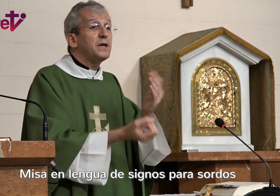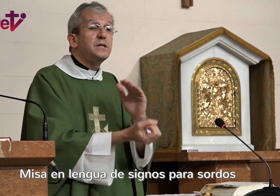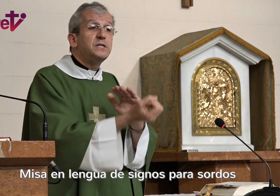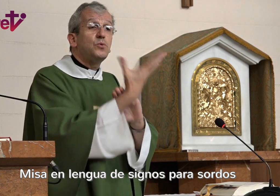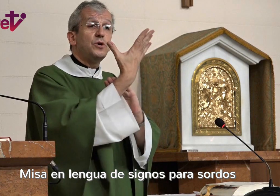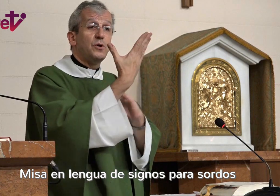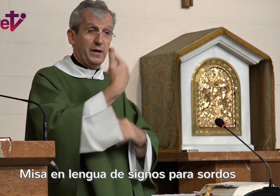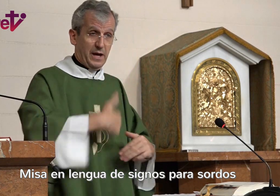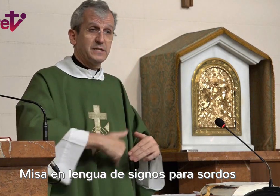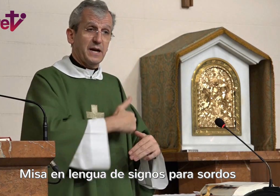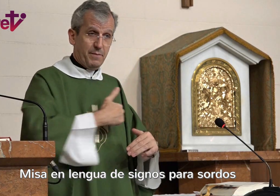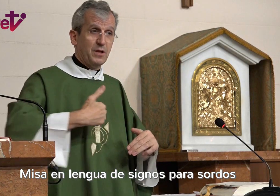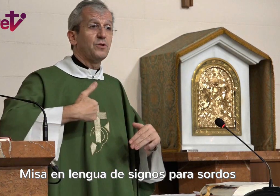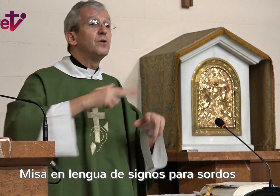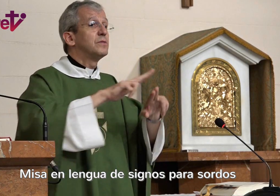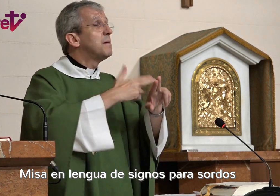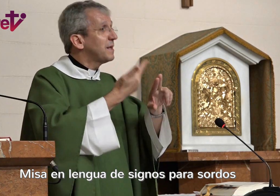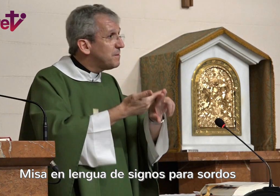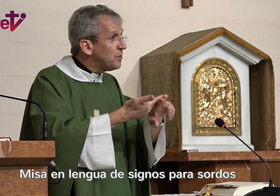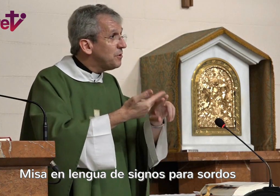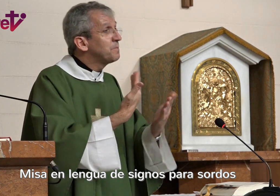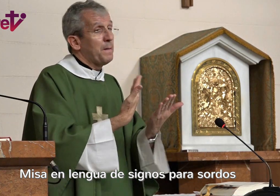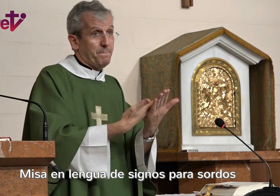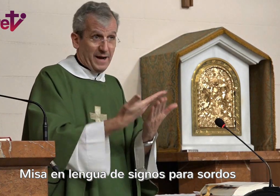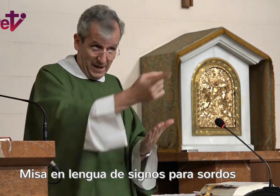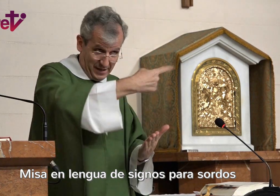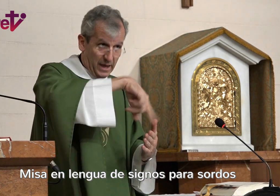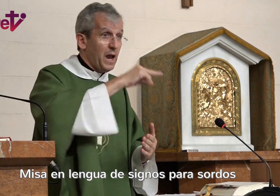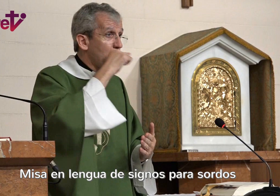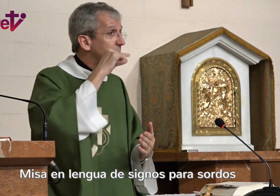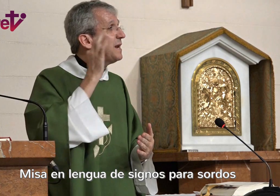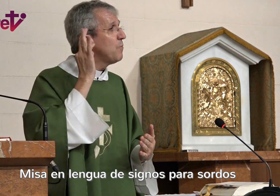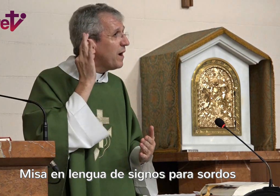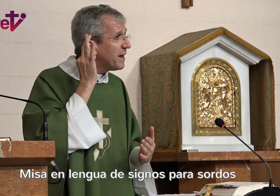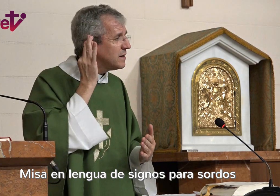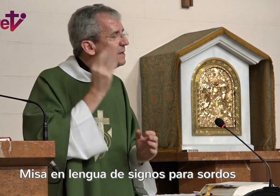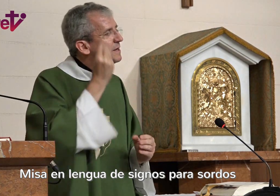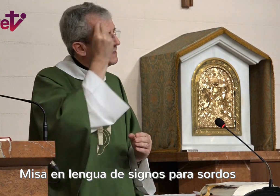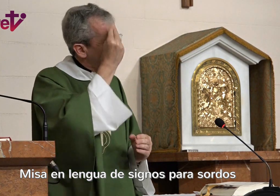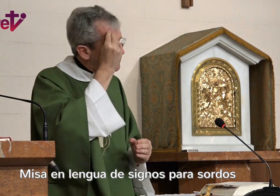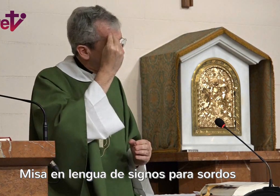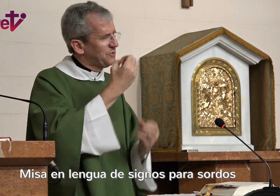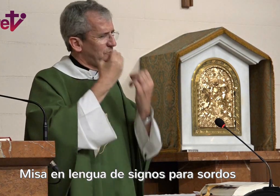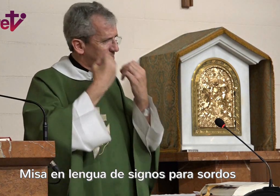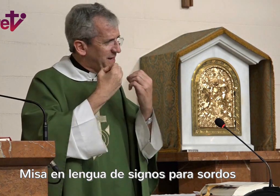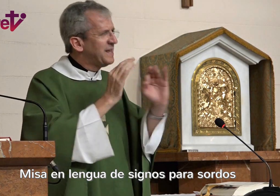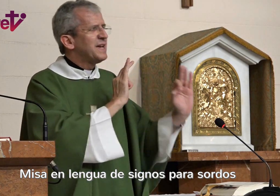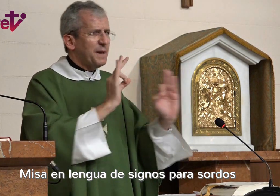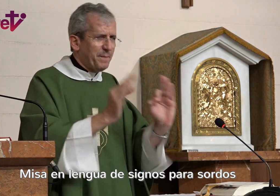instituió el sacramento del matrimonio para que el hombre y la mujer que pensando bien que